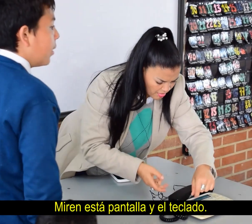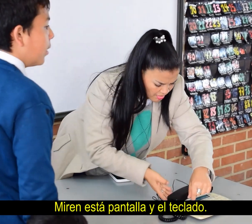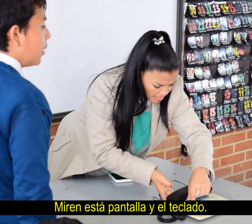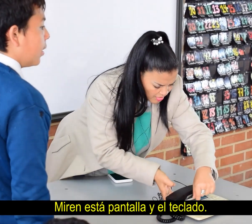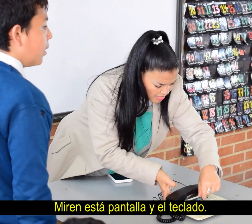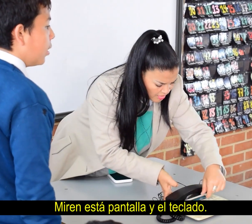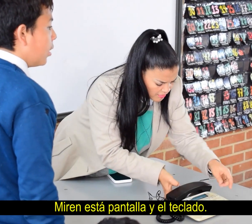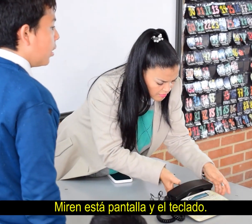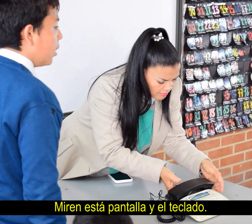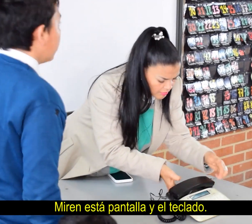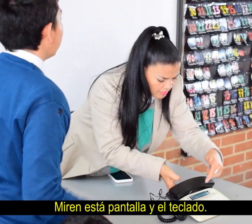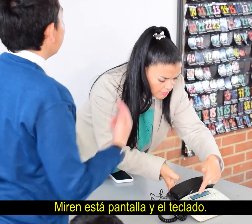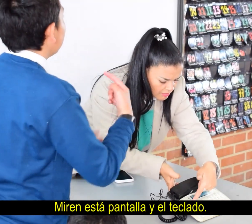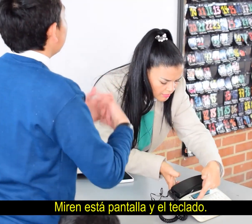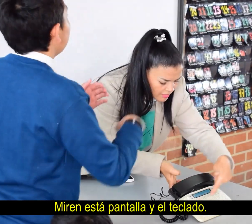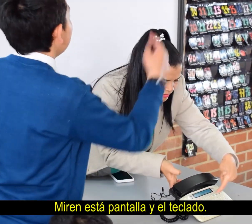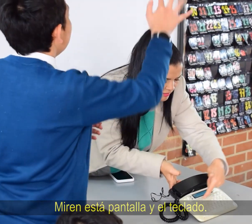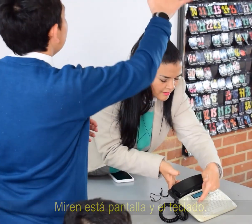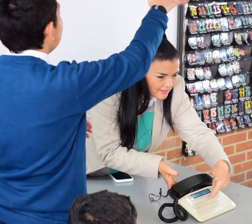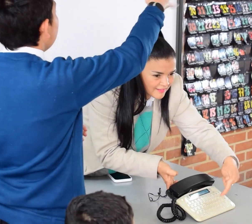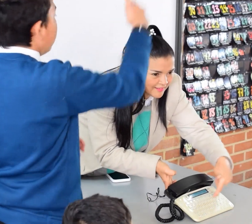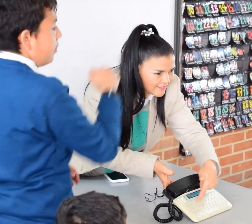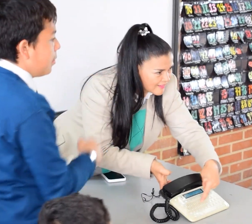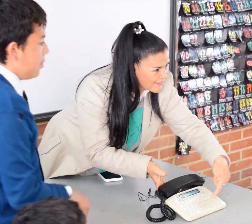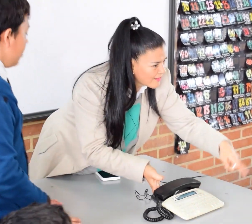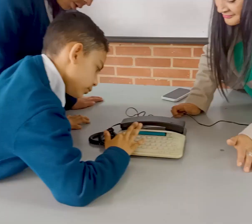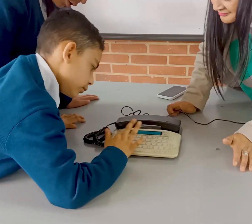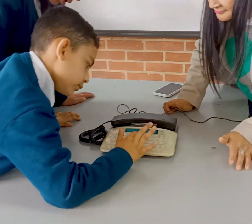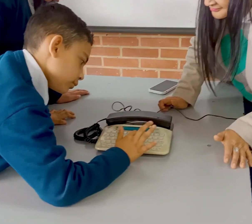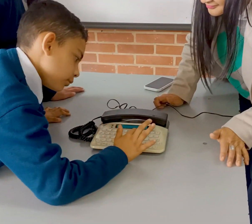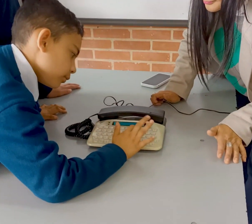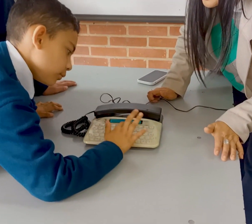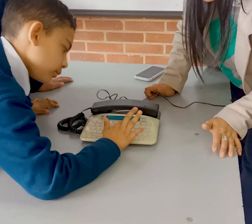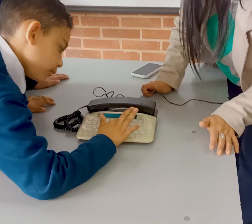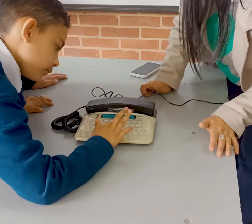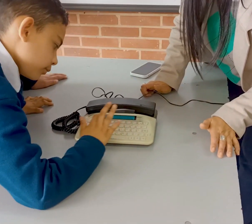Miren esta pantalla y el teclado.